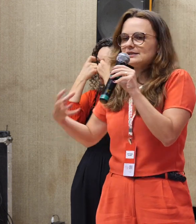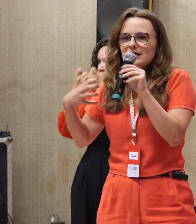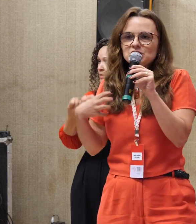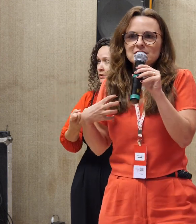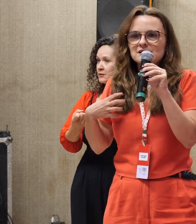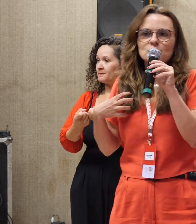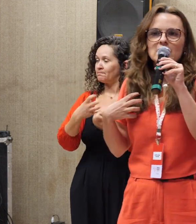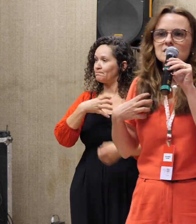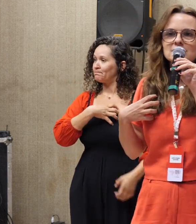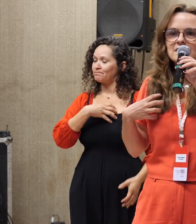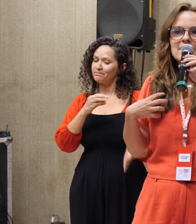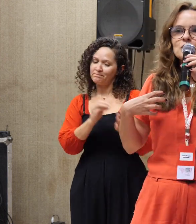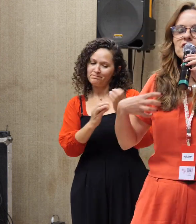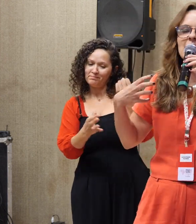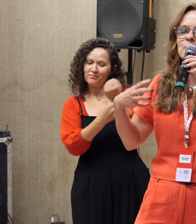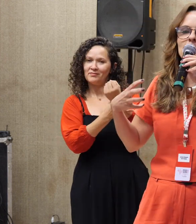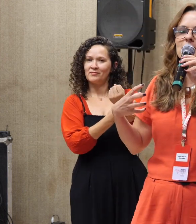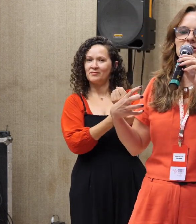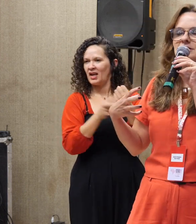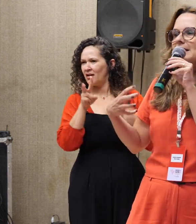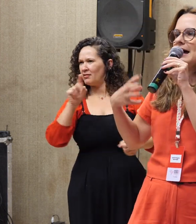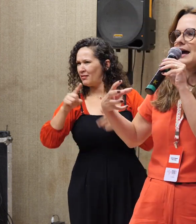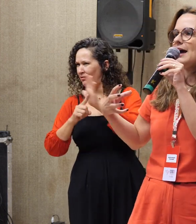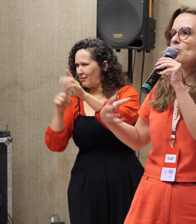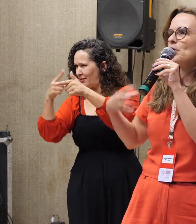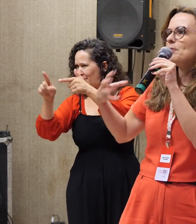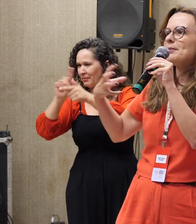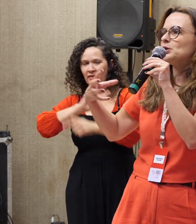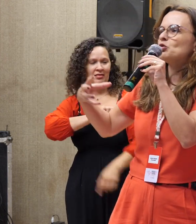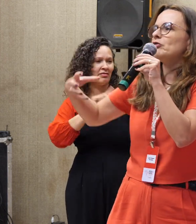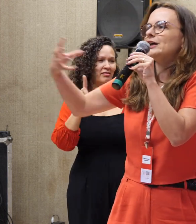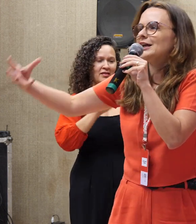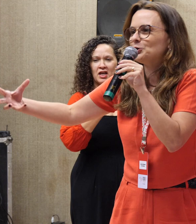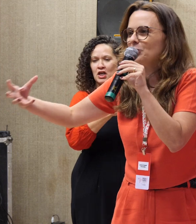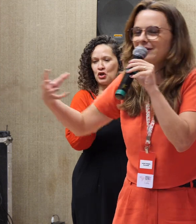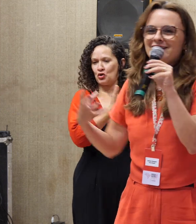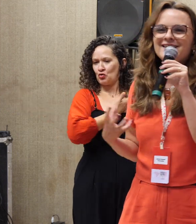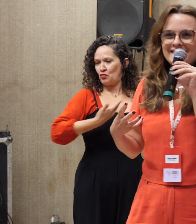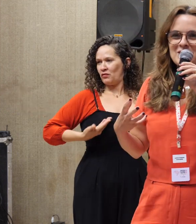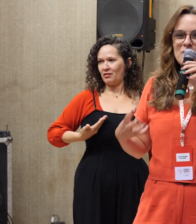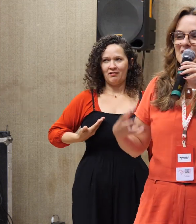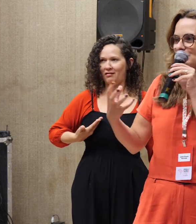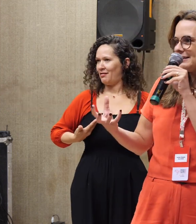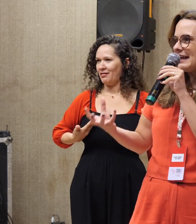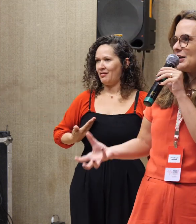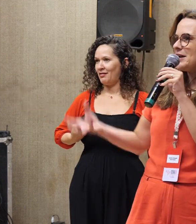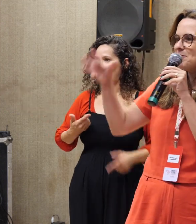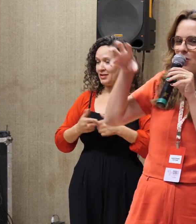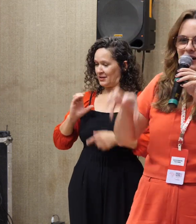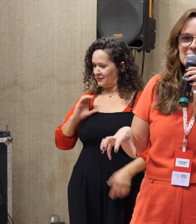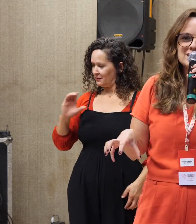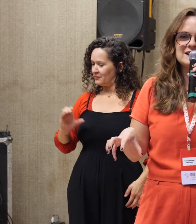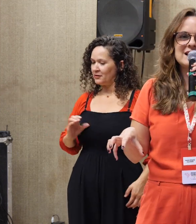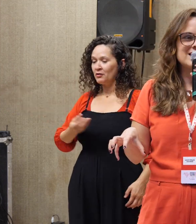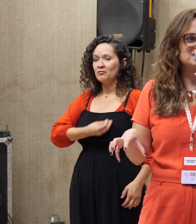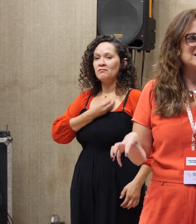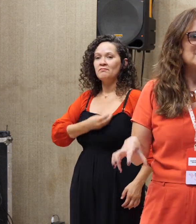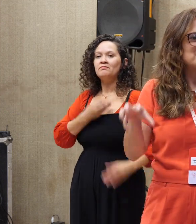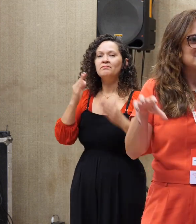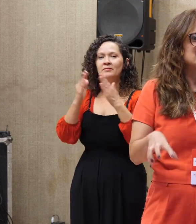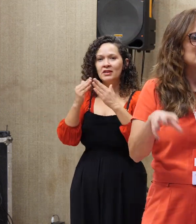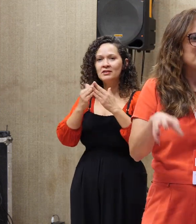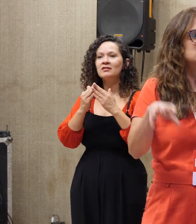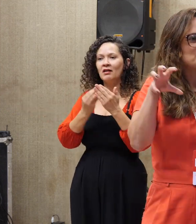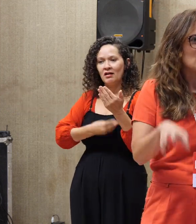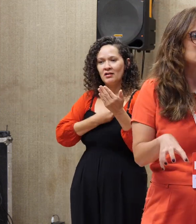violenta, ele sente a insegurança e ele não vai problematizar, ah, o problema é do governador. Porque o cidadão, ele mora na cidade